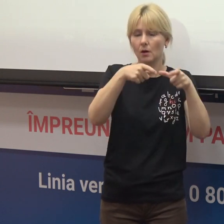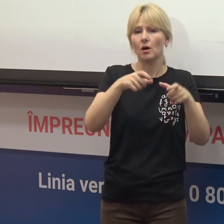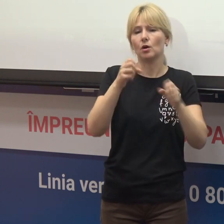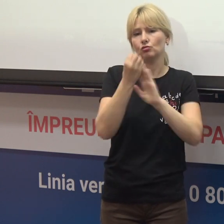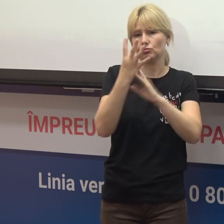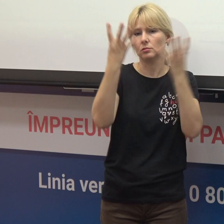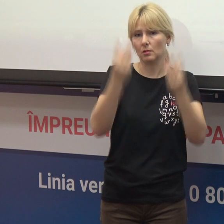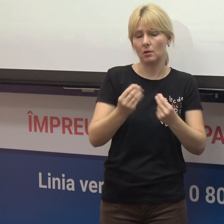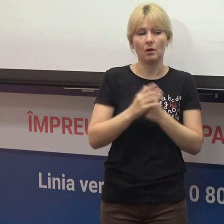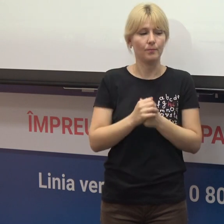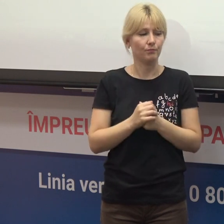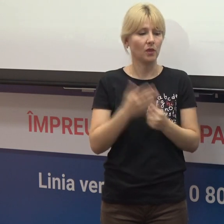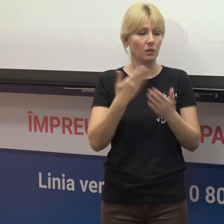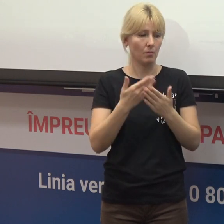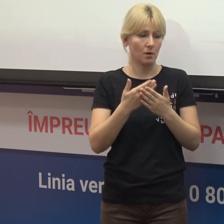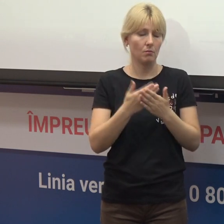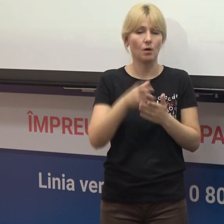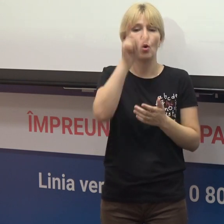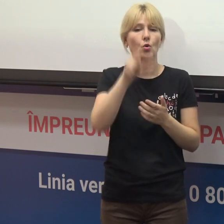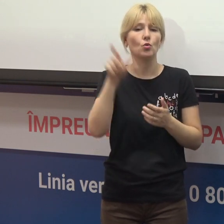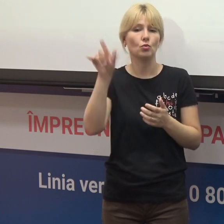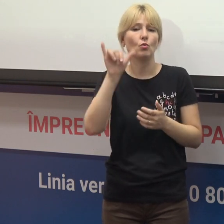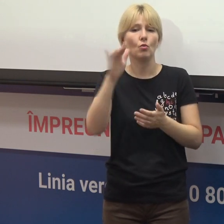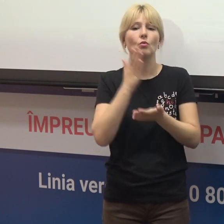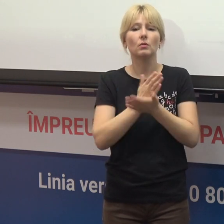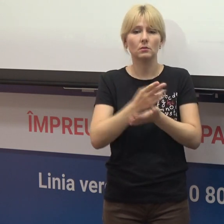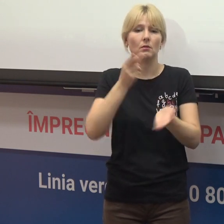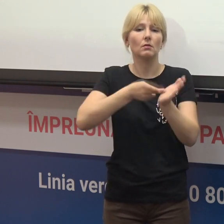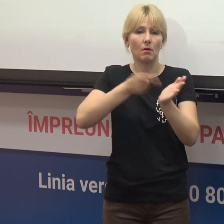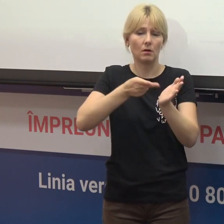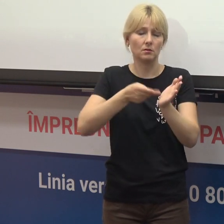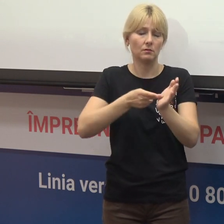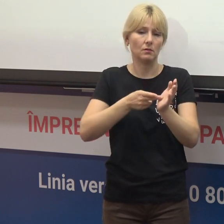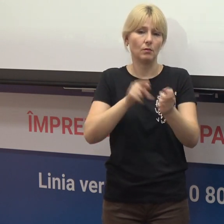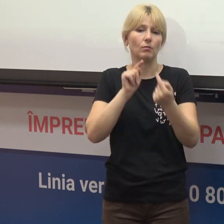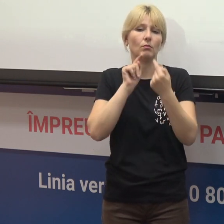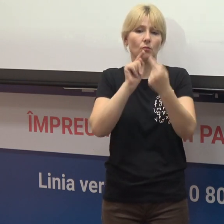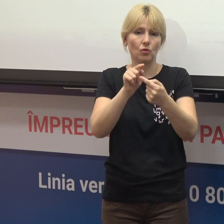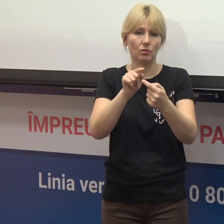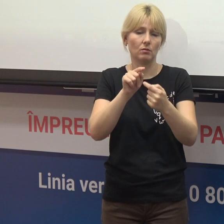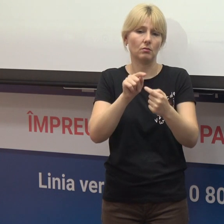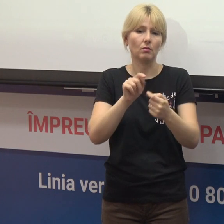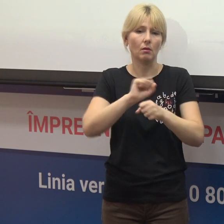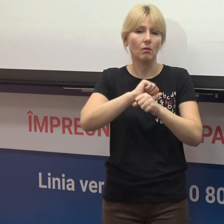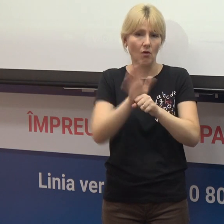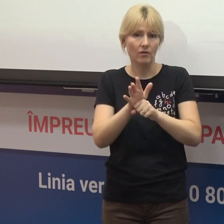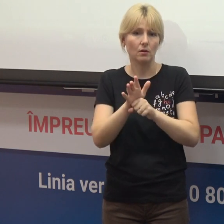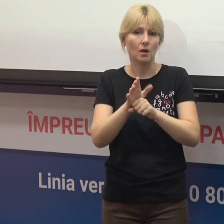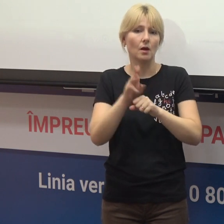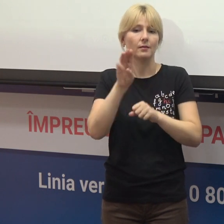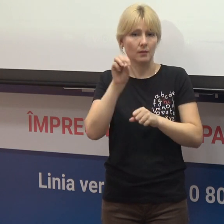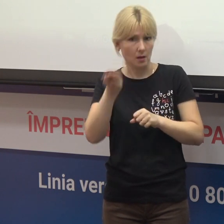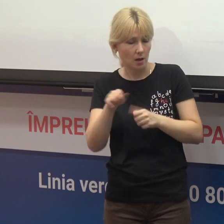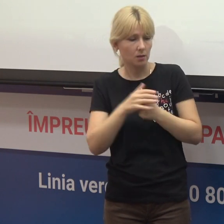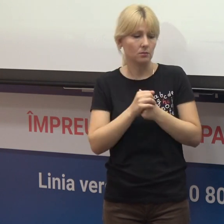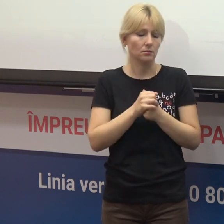deci persoanele care dețin un act confirmativ de prezență a anticorpilor anti-COVID-19,